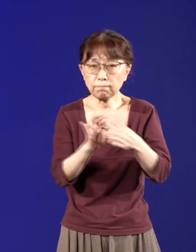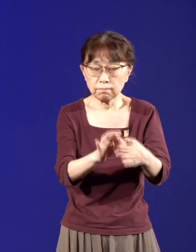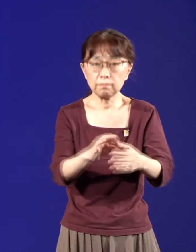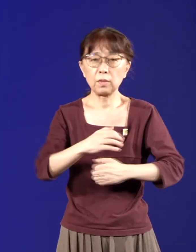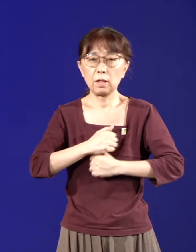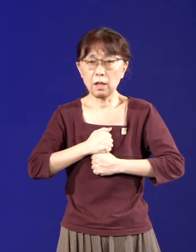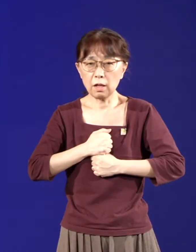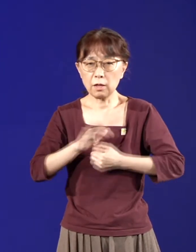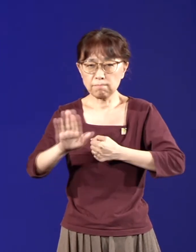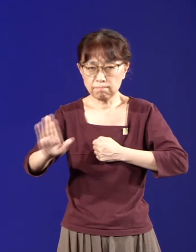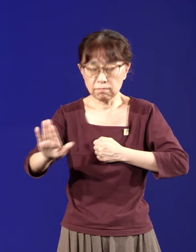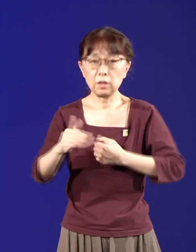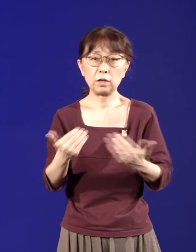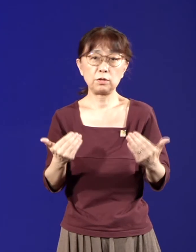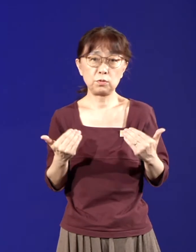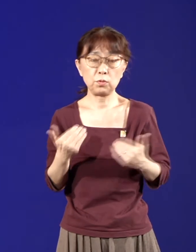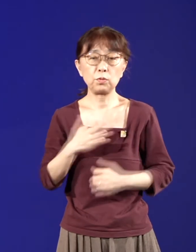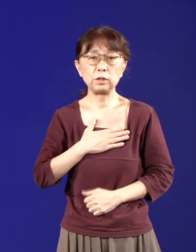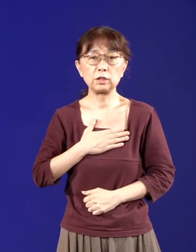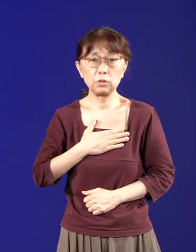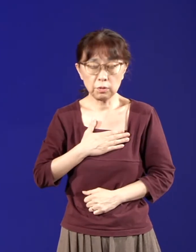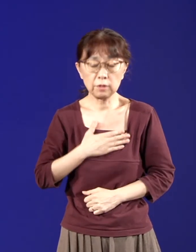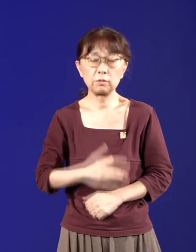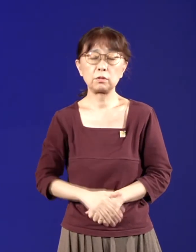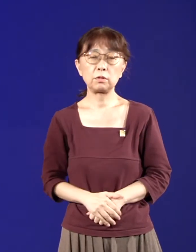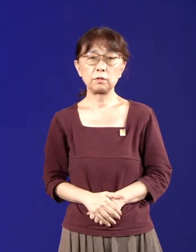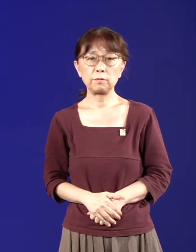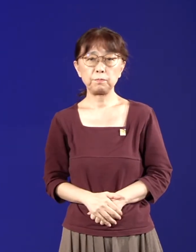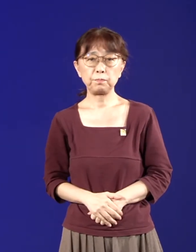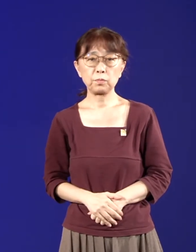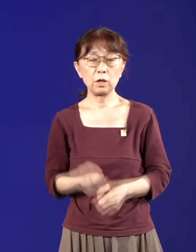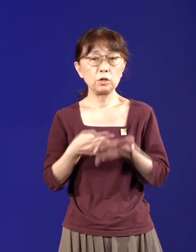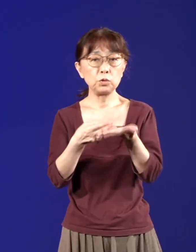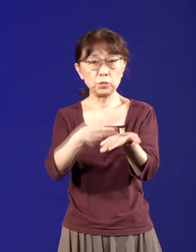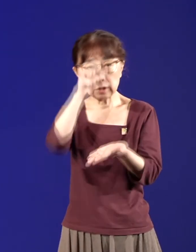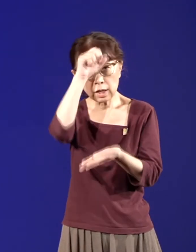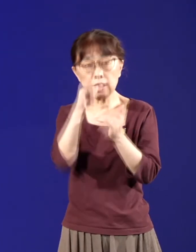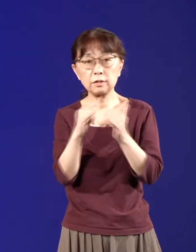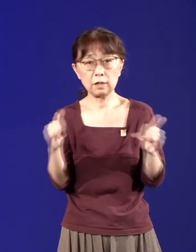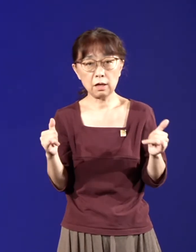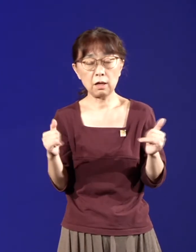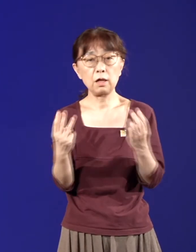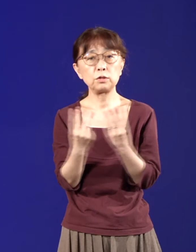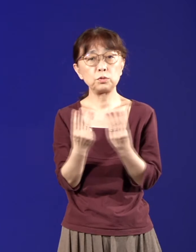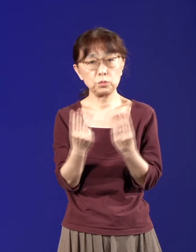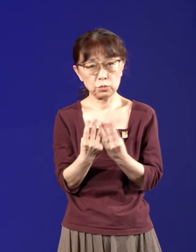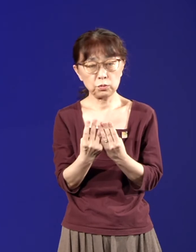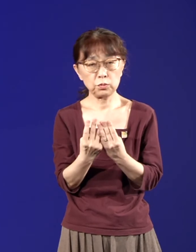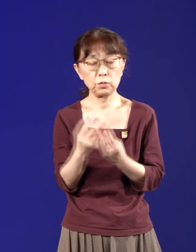要ということを認識をしております。入院患者数でございます